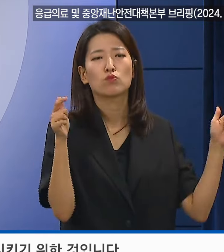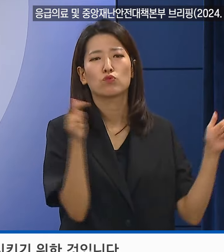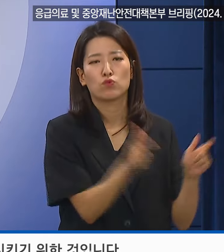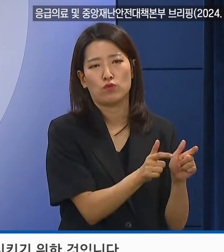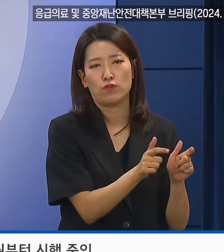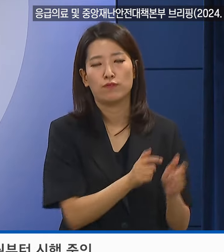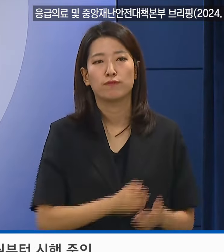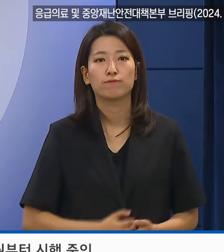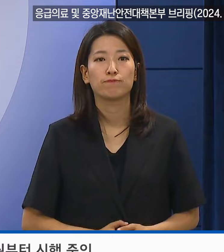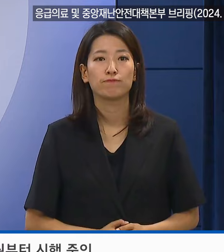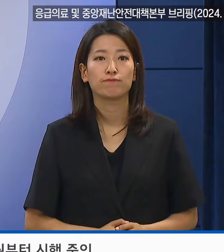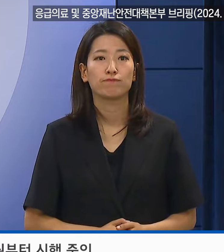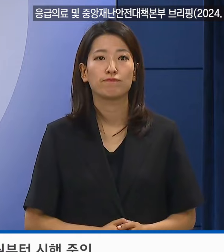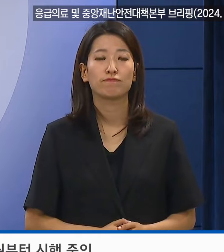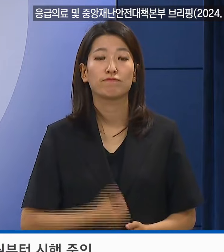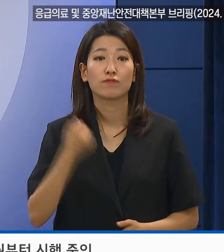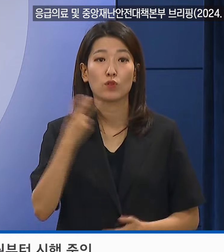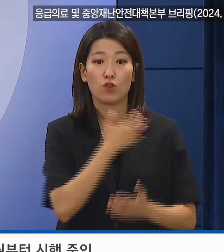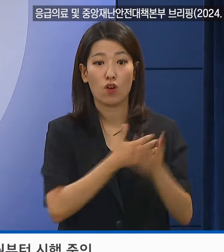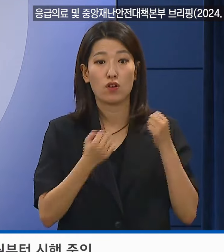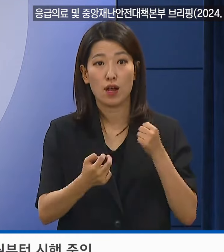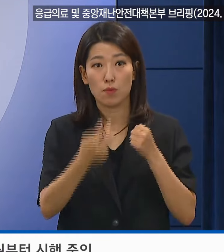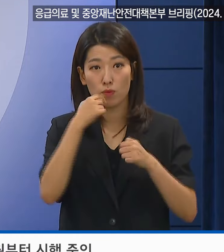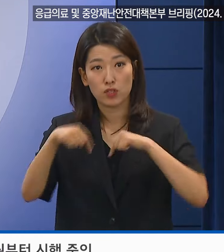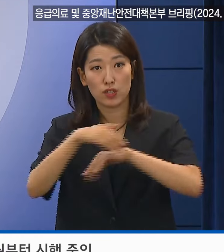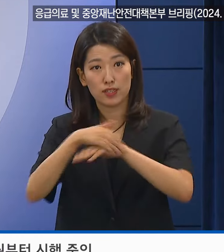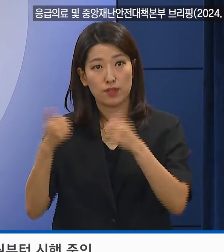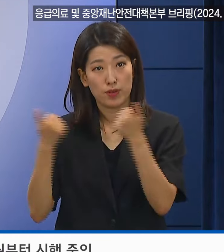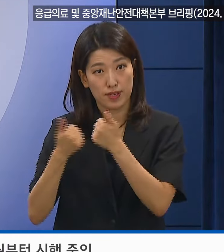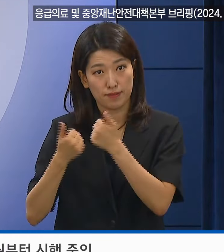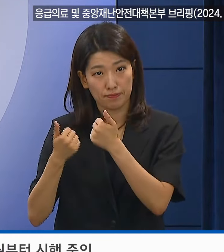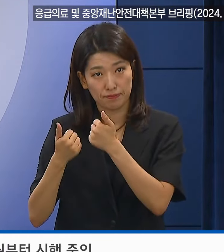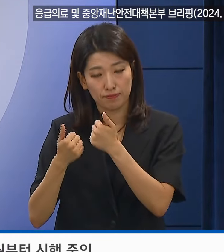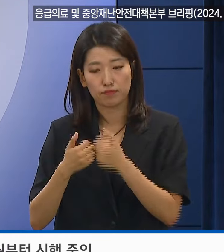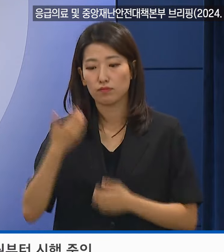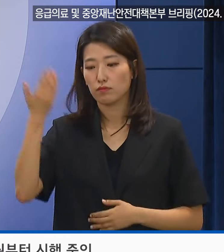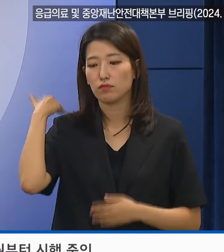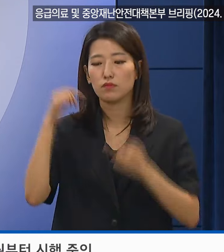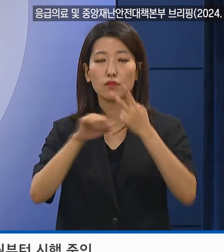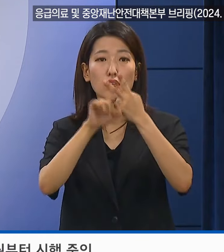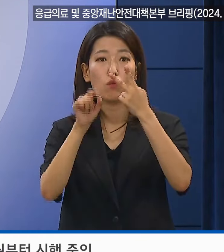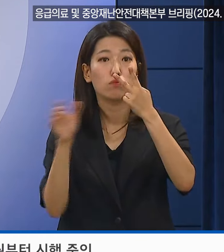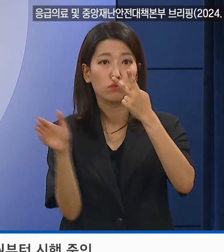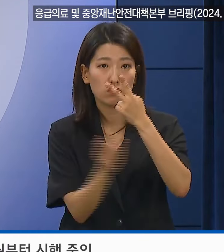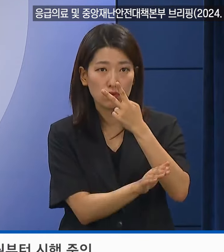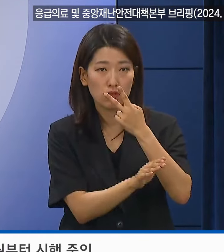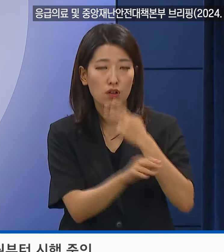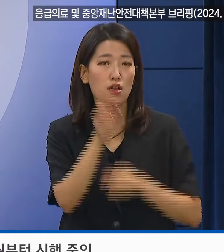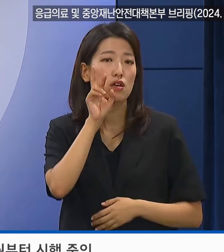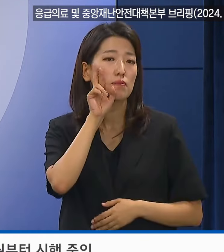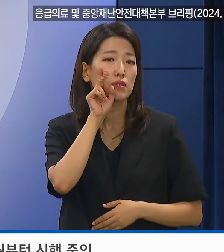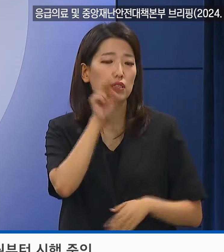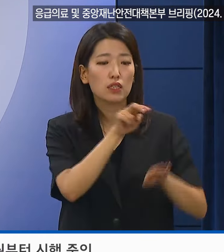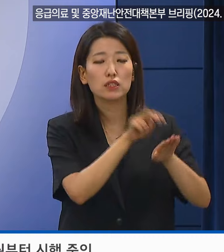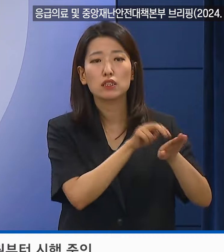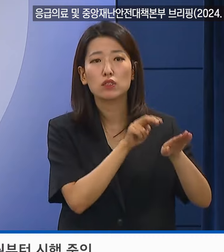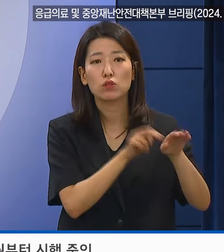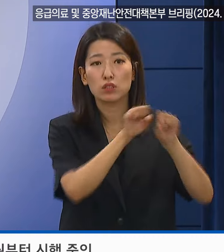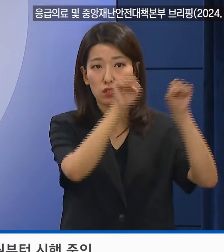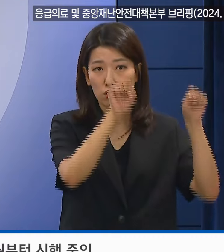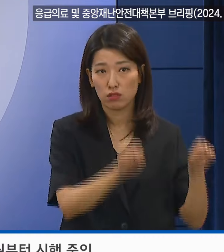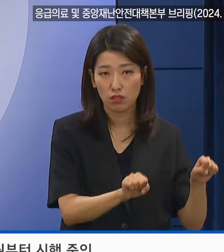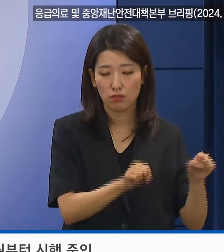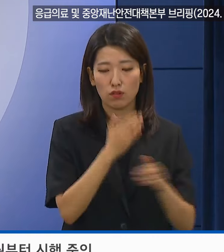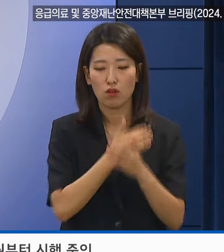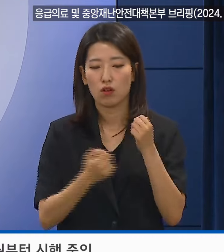것입니다. 이 외에도 건강보험정책심의위원회는 지난 2월부터 시행 중인 비상진료체계 건강보험